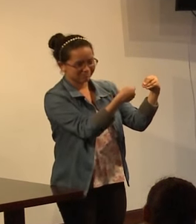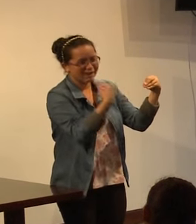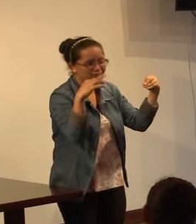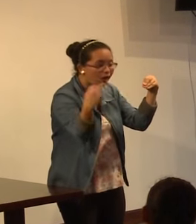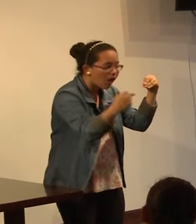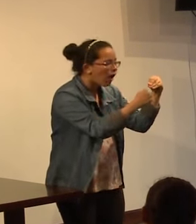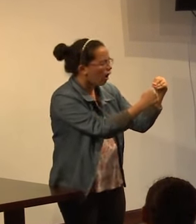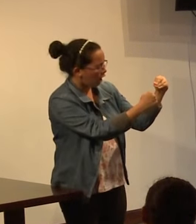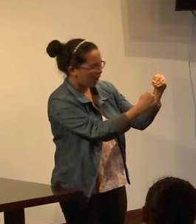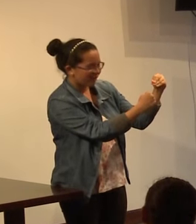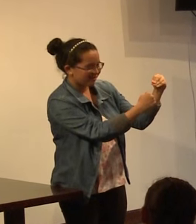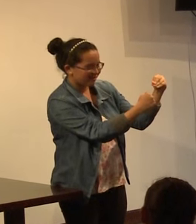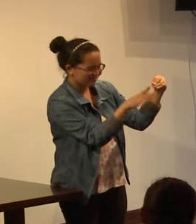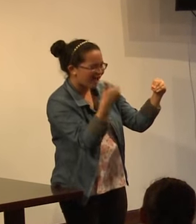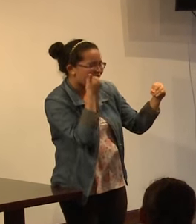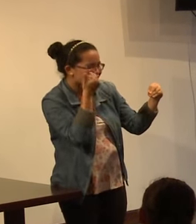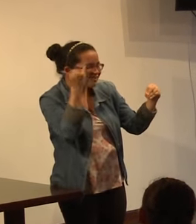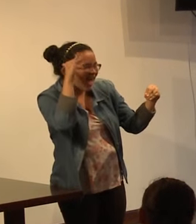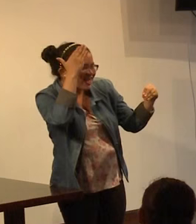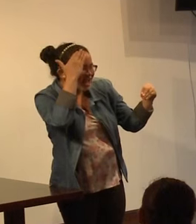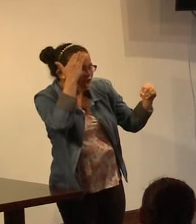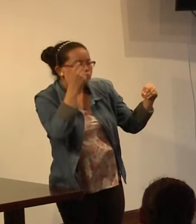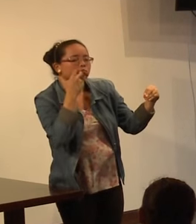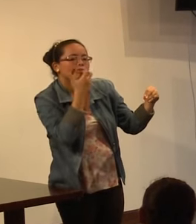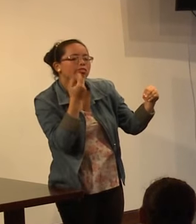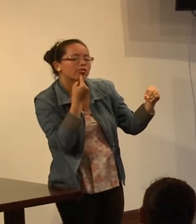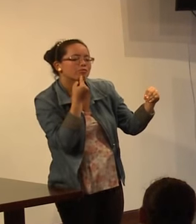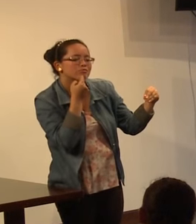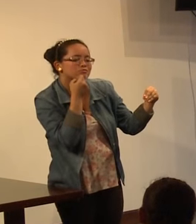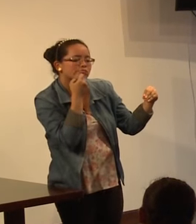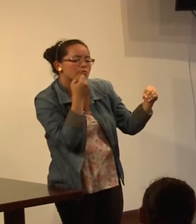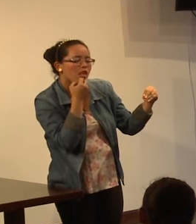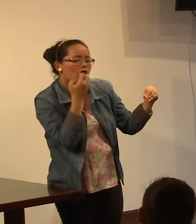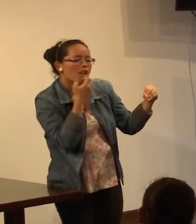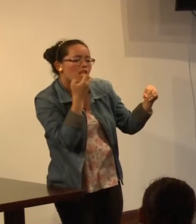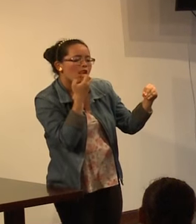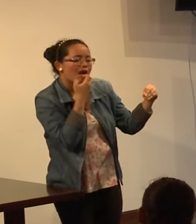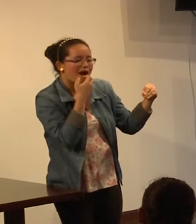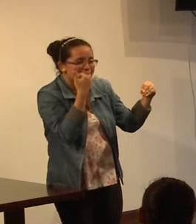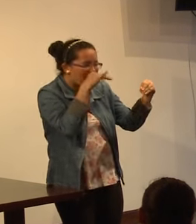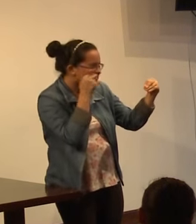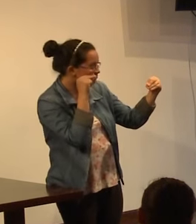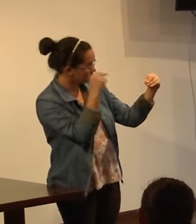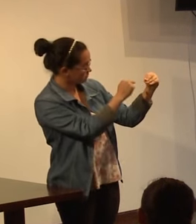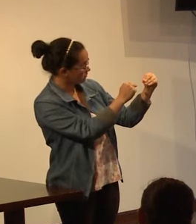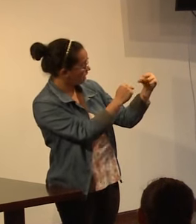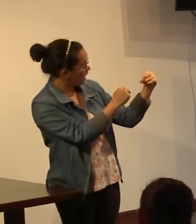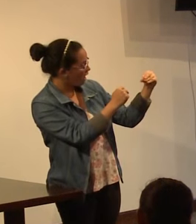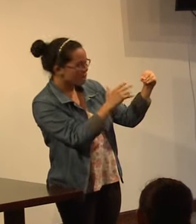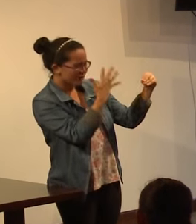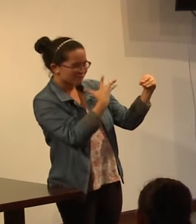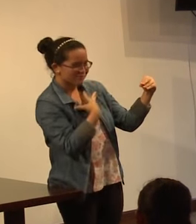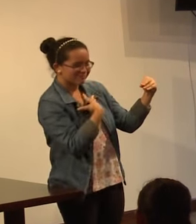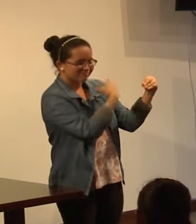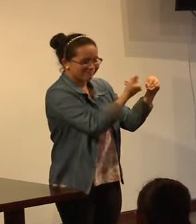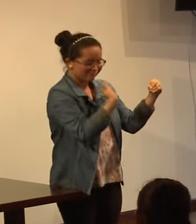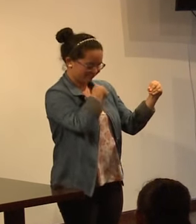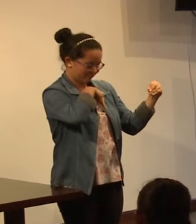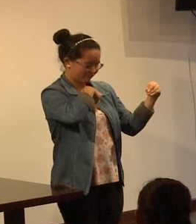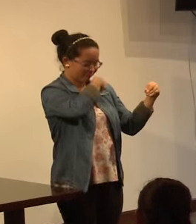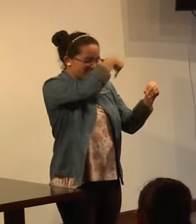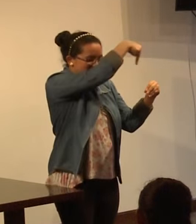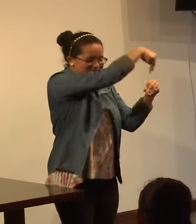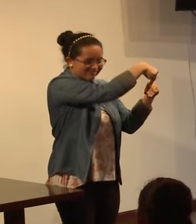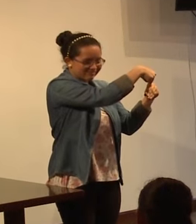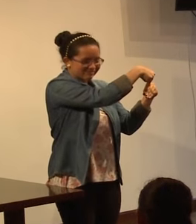mano. Y a pesar de que ustedes son adultos y saben que yo estoy moviendo la boca aquí, uno no deja de mirar porque es que le presto mi alma. Eso hace un niño. Y no hay que